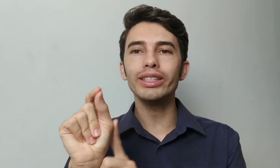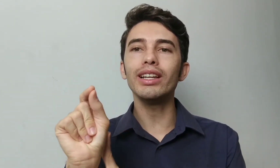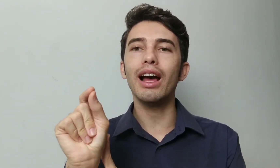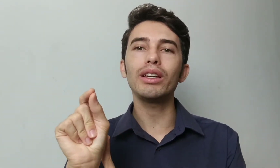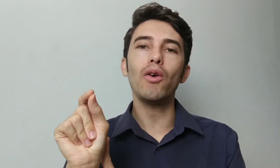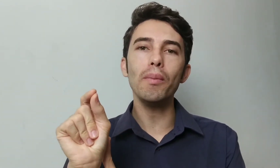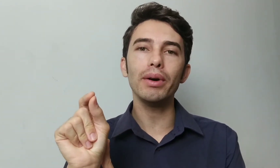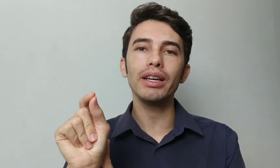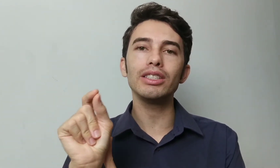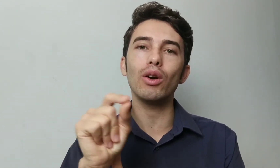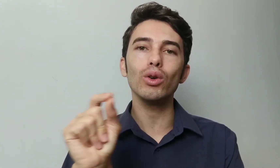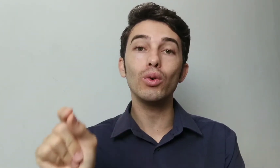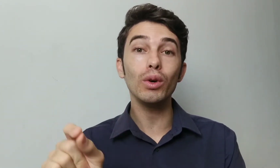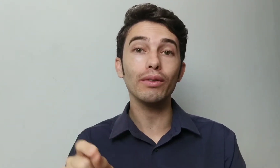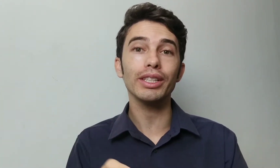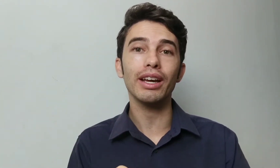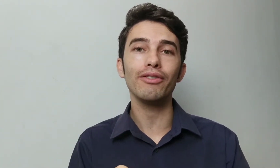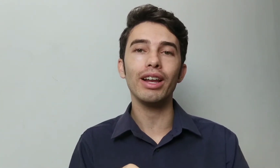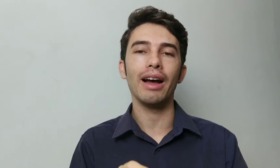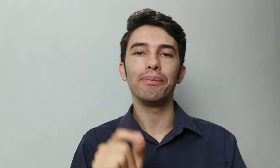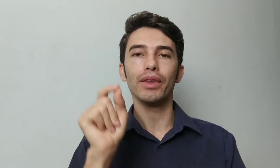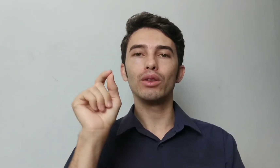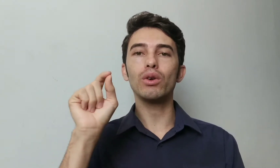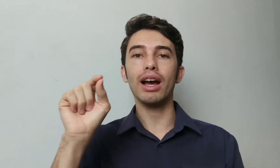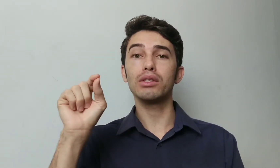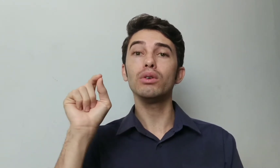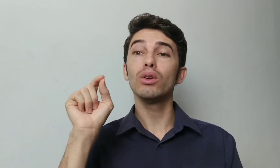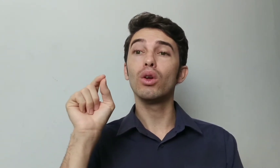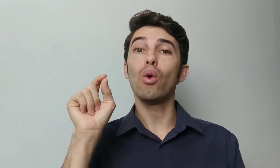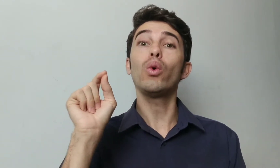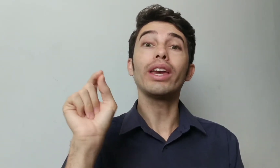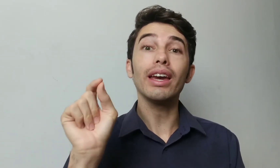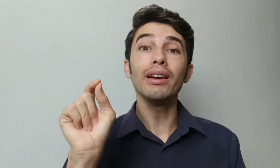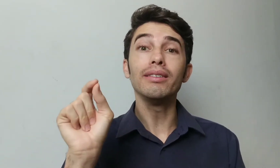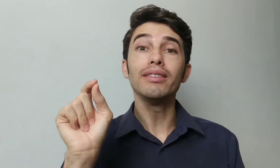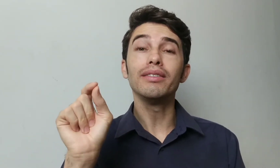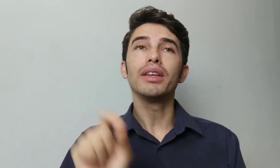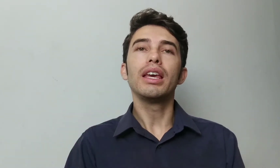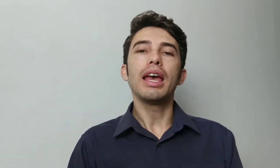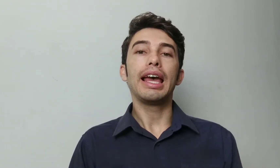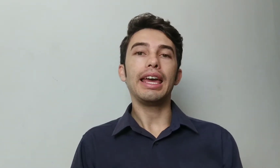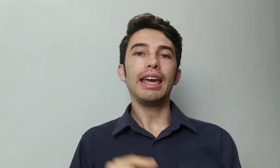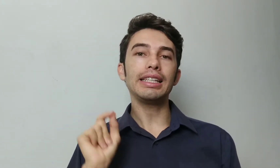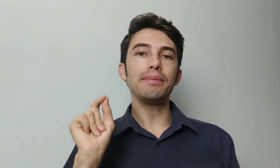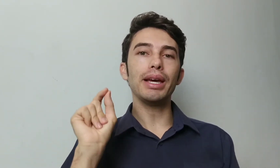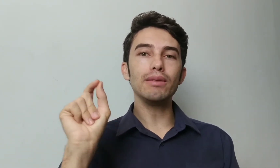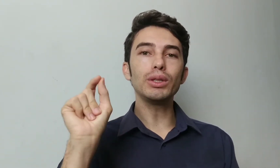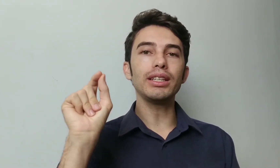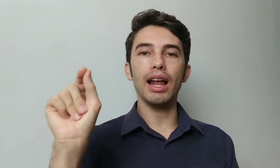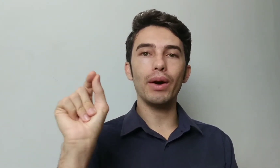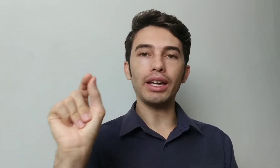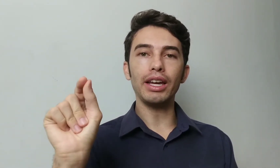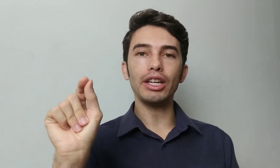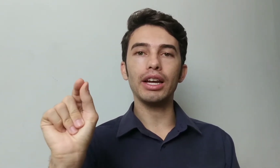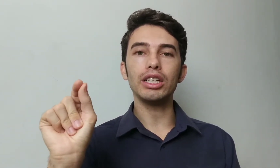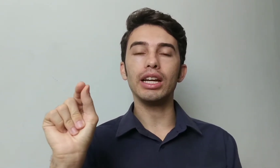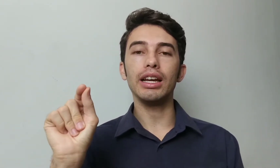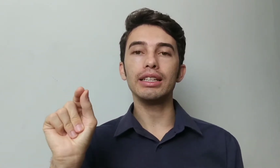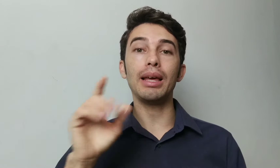sinal que acompanha de acordo com o que você quer falar. No caso, o que Esse mesmo sinal aqui, gente,